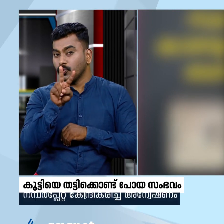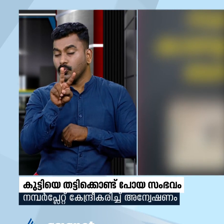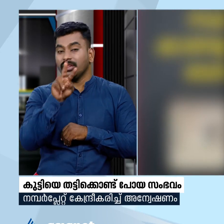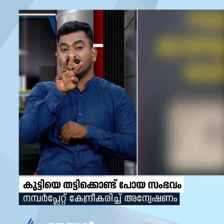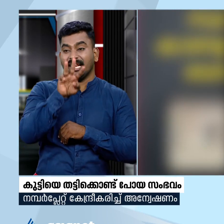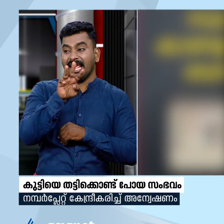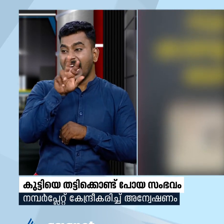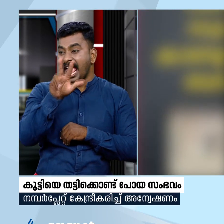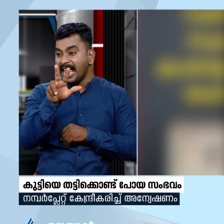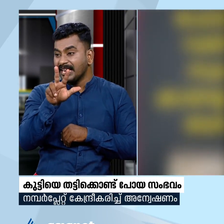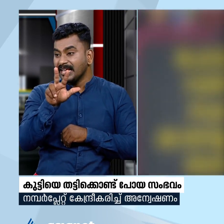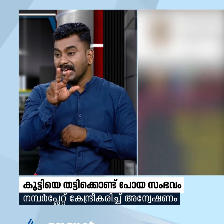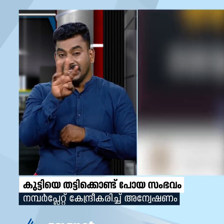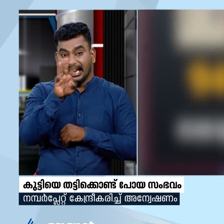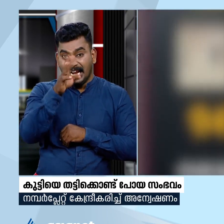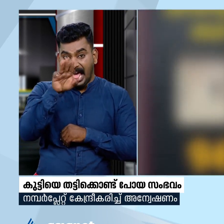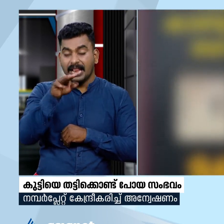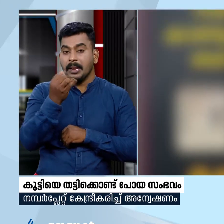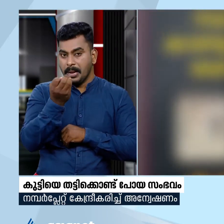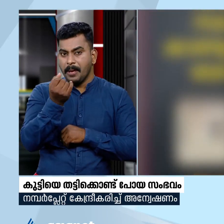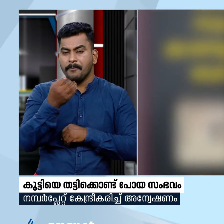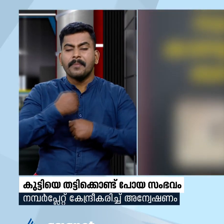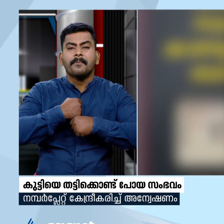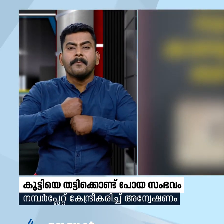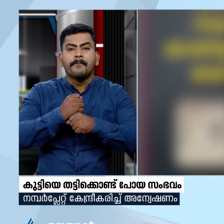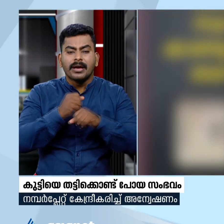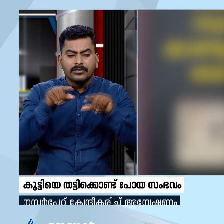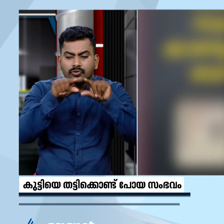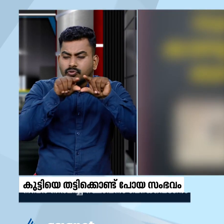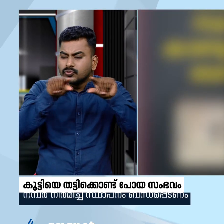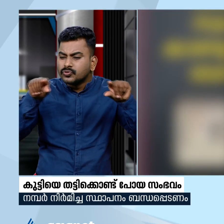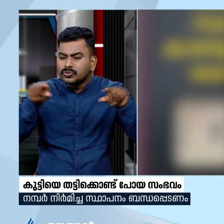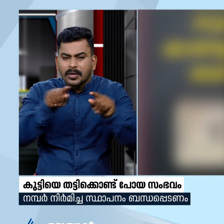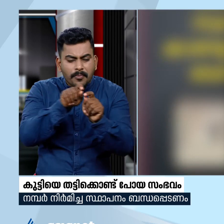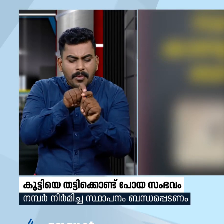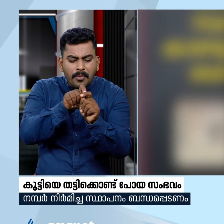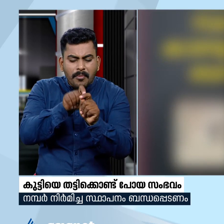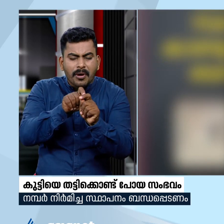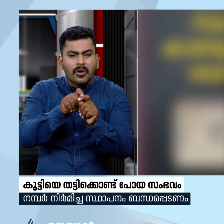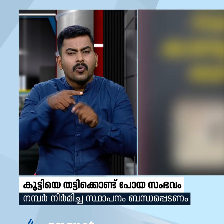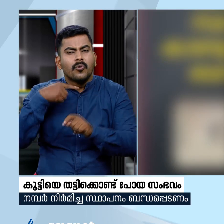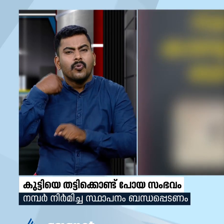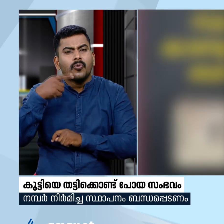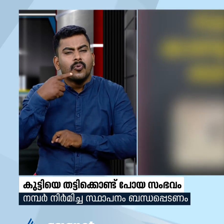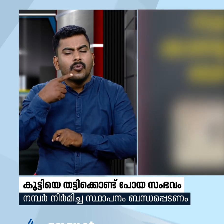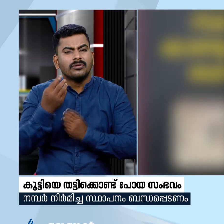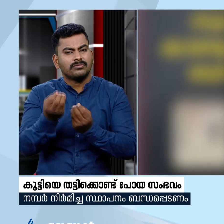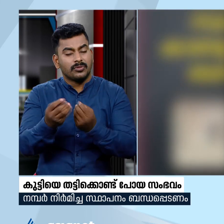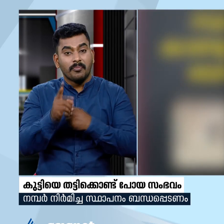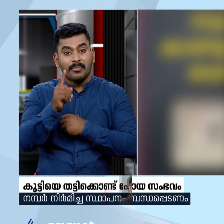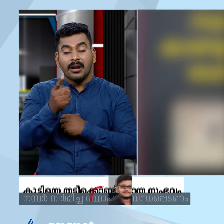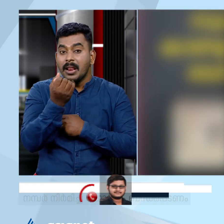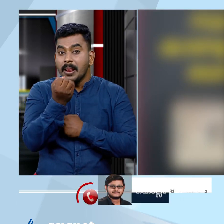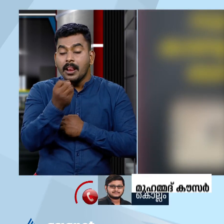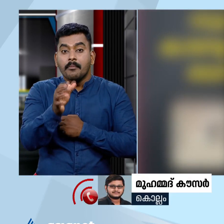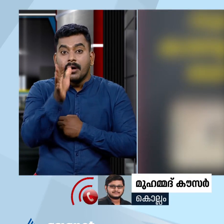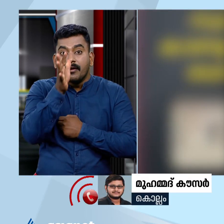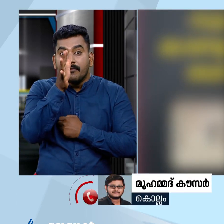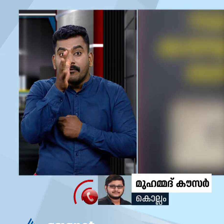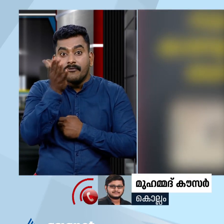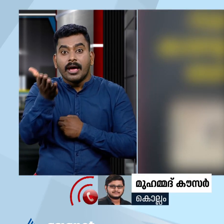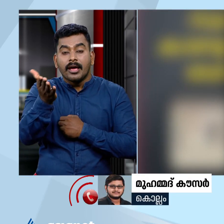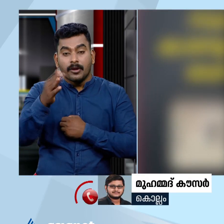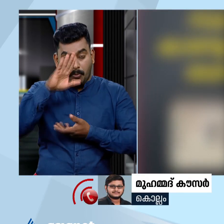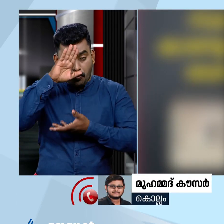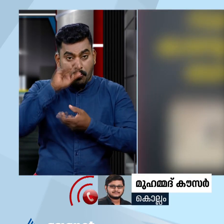ദുരൂഹത പോലീസ് സംഘം കാണുകയും ചെയ്യുന്നുണ്ട്. ഈ സാഹചര്യത്തിൽ കൂടിയാണ് ഈ കാറിന്റെ രജിസ്ട്രേഷൻ നമ്പർ ഉൾപ്പെടെയുള്ള ചിത്രം പോസ്റ്റ് ചെയ്തുകൊണ്ട് കൊല്ലം